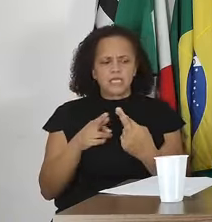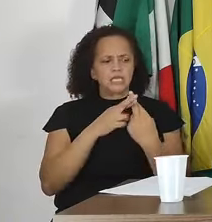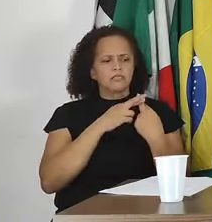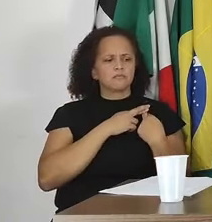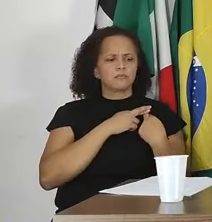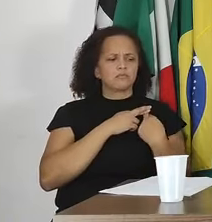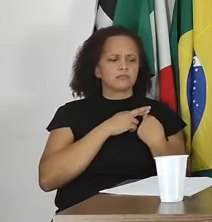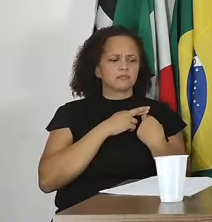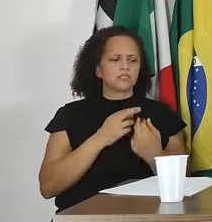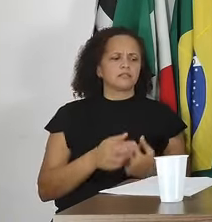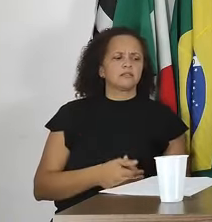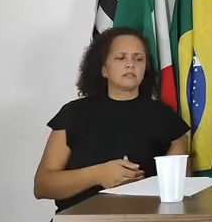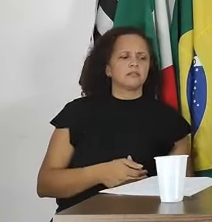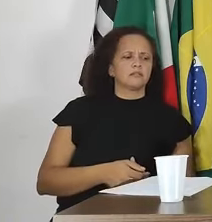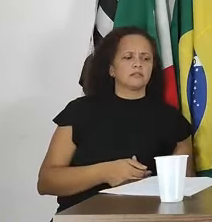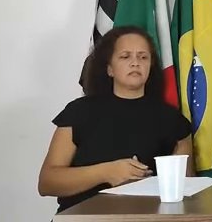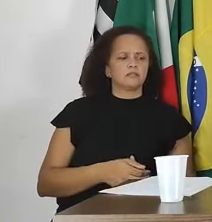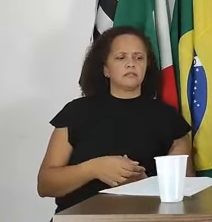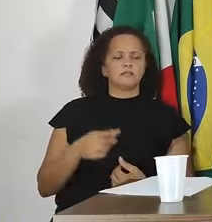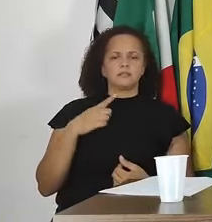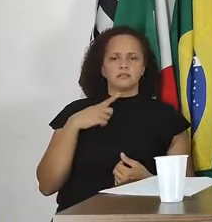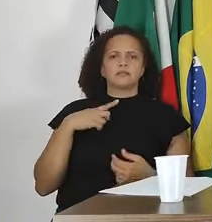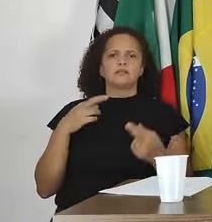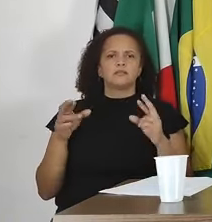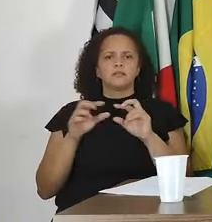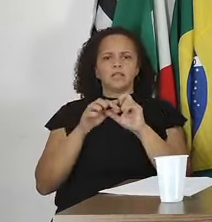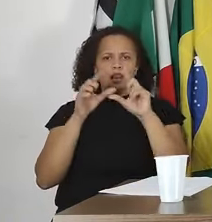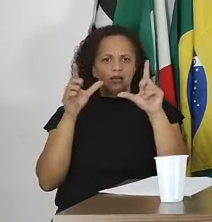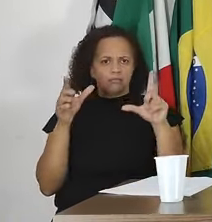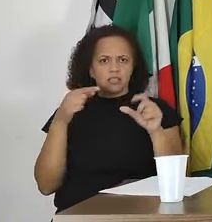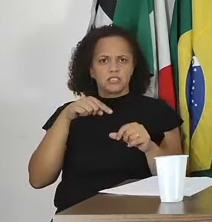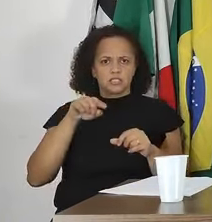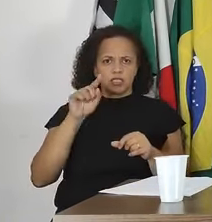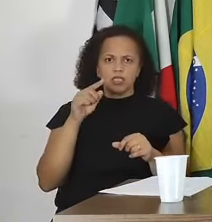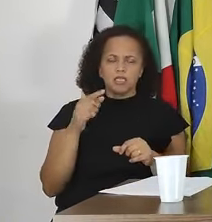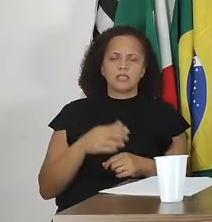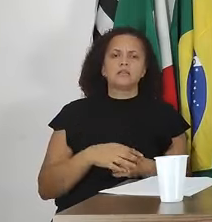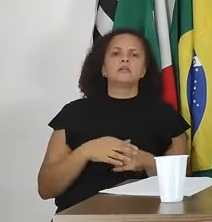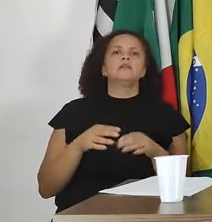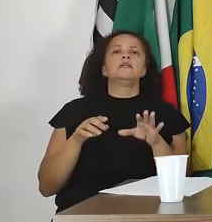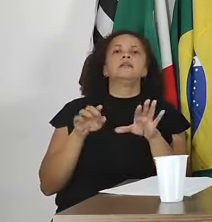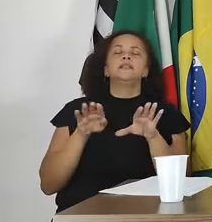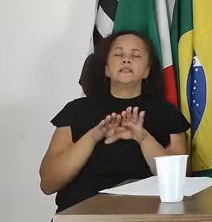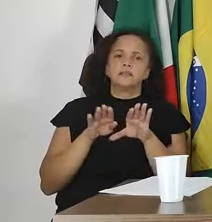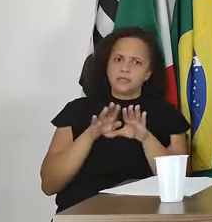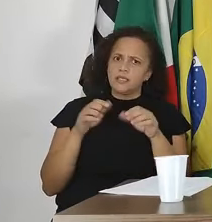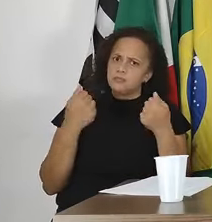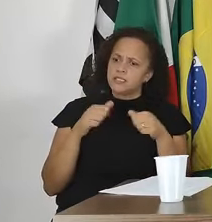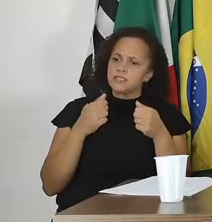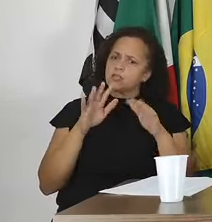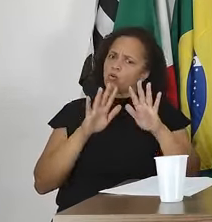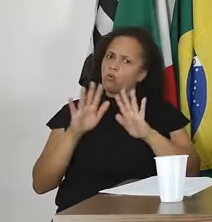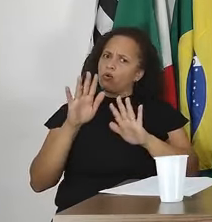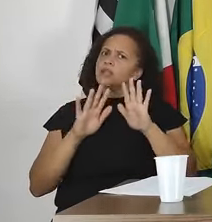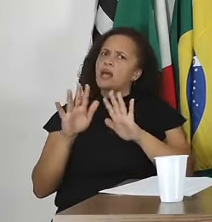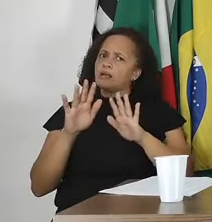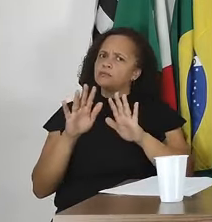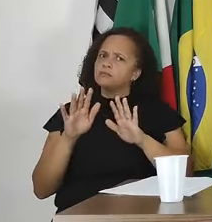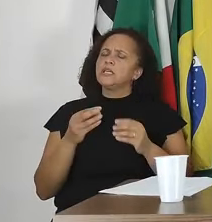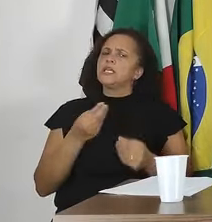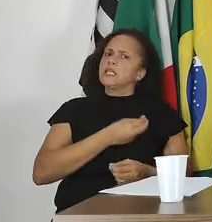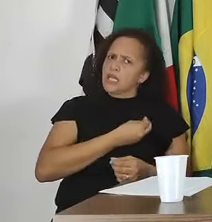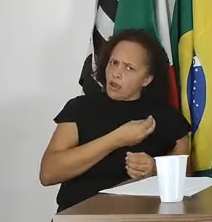responsabilidade. Eu tenho liberdade de ir e vir, mas eu tenho que ser prudente também, não é assim? E na vida cristã também a gente tem que